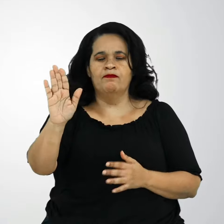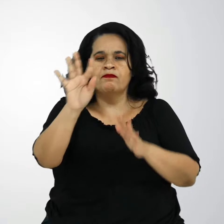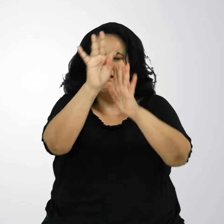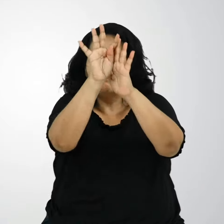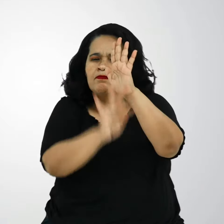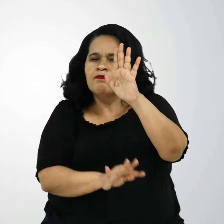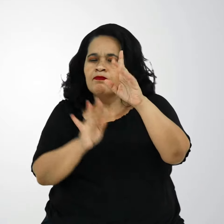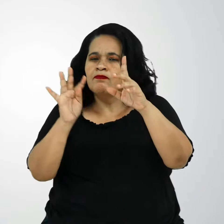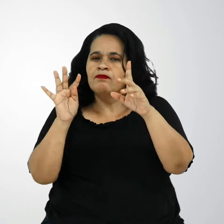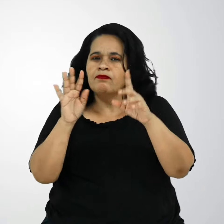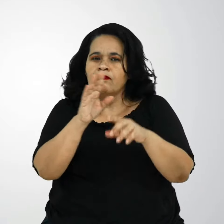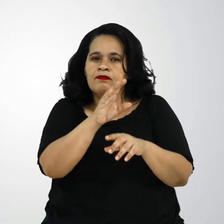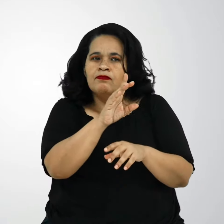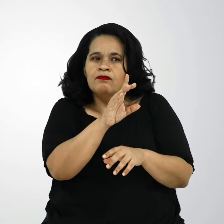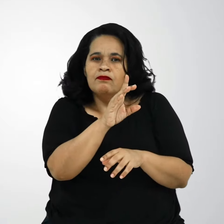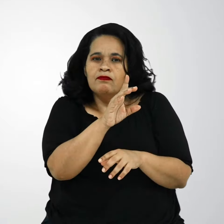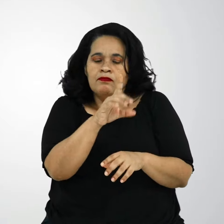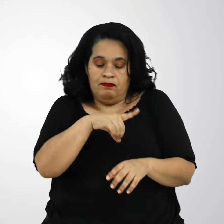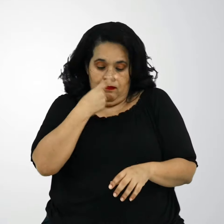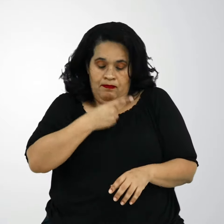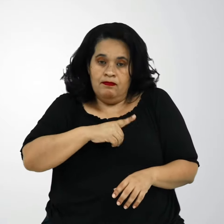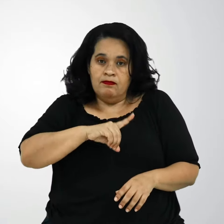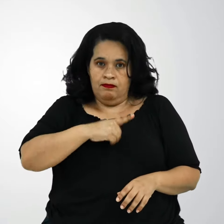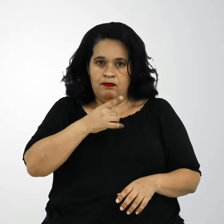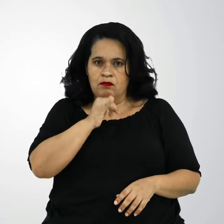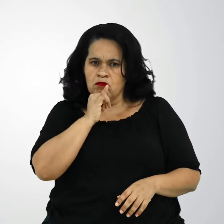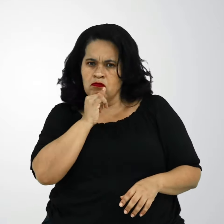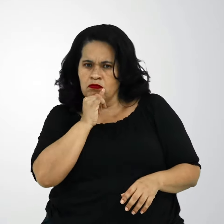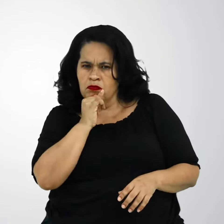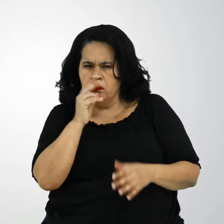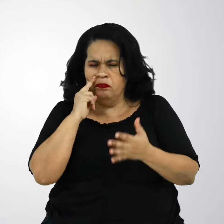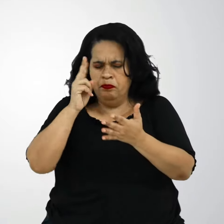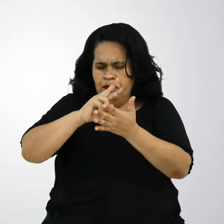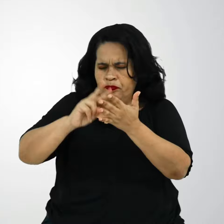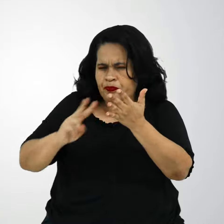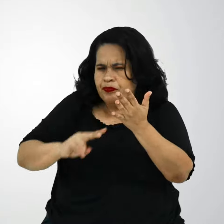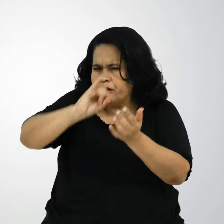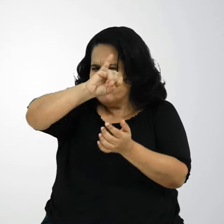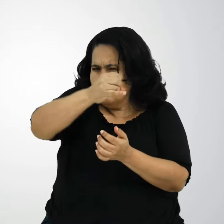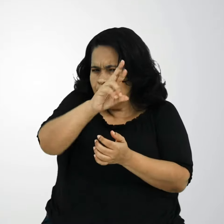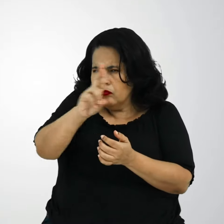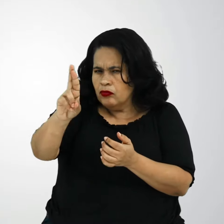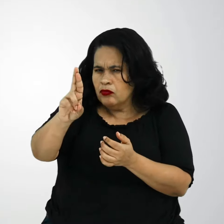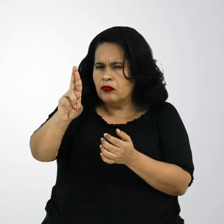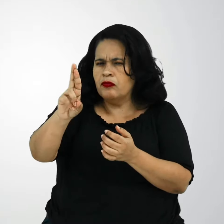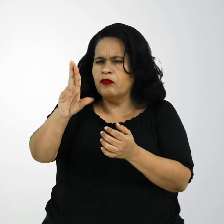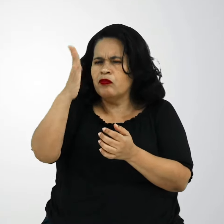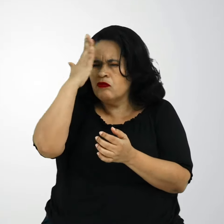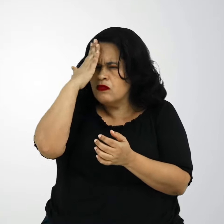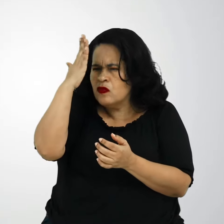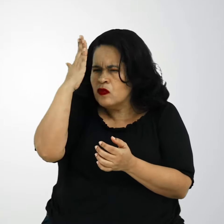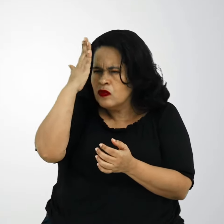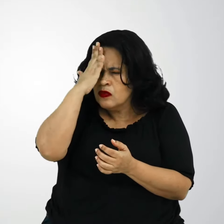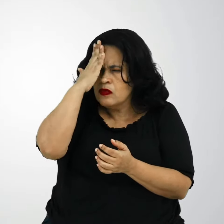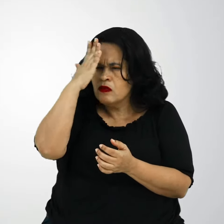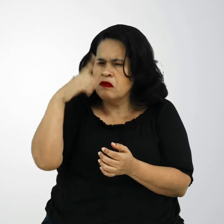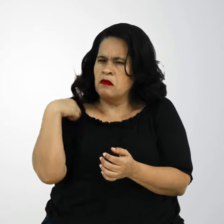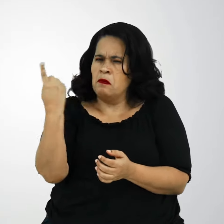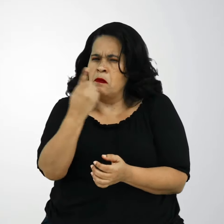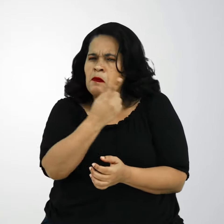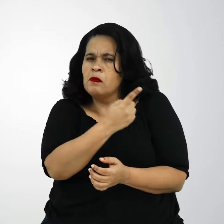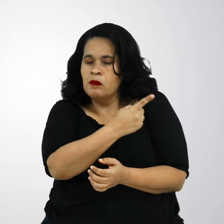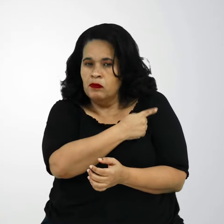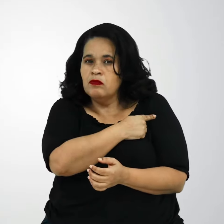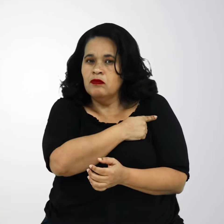que ele fala, ele está lendo Jeremias, ele vê já o final do tempo, a gente entender que nós vamos ter na